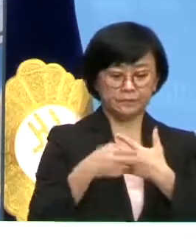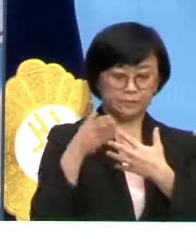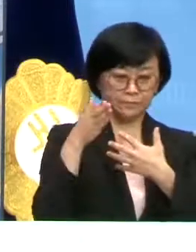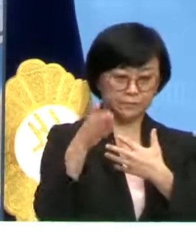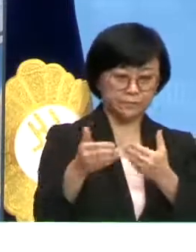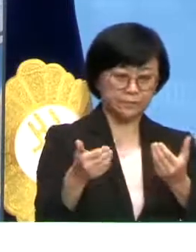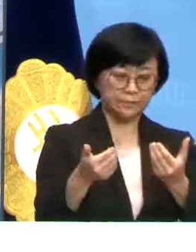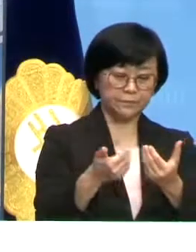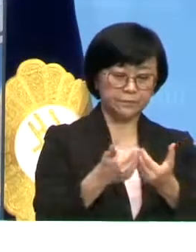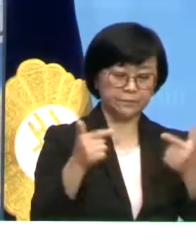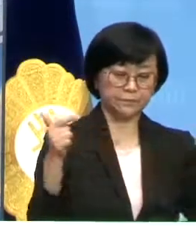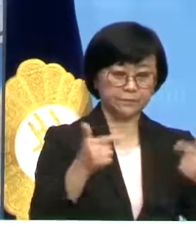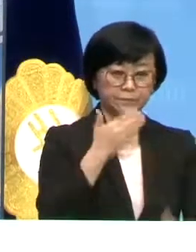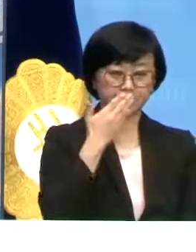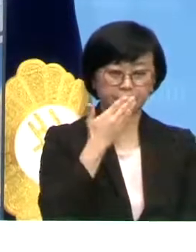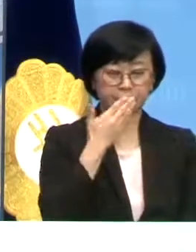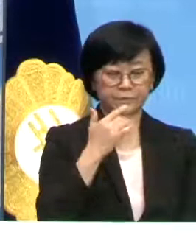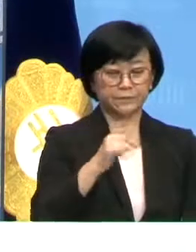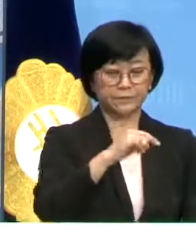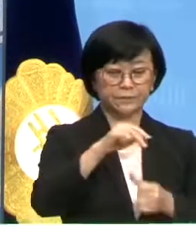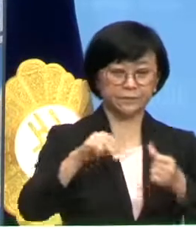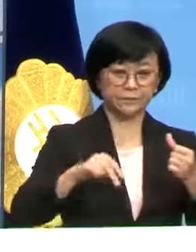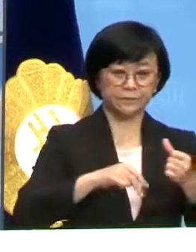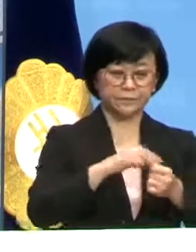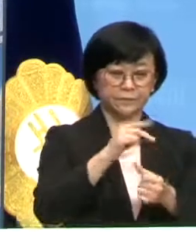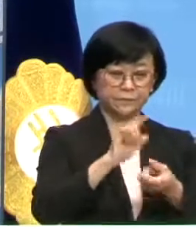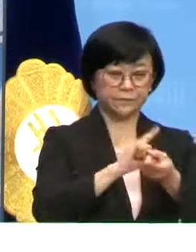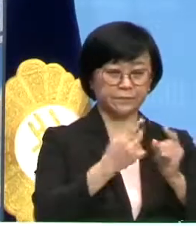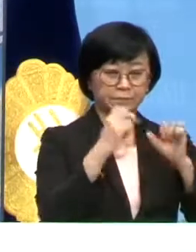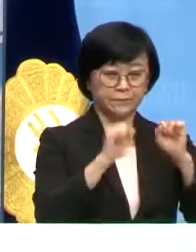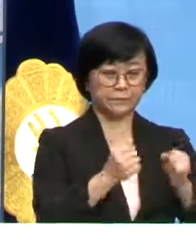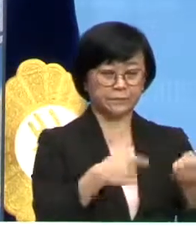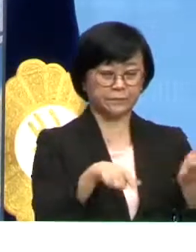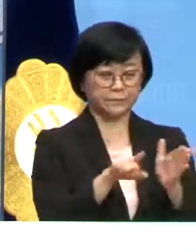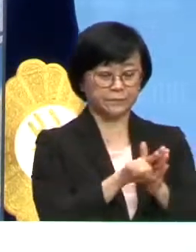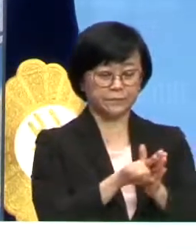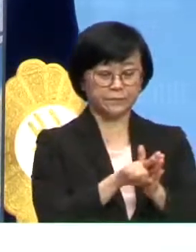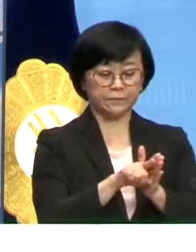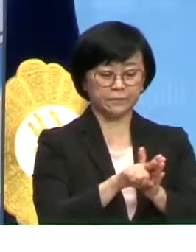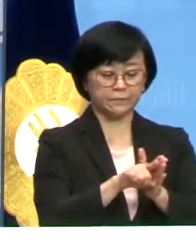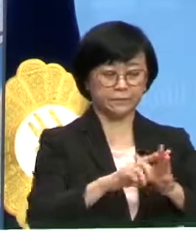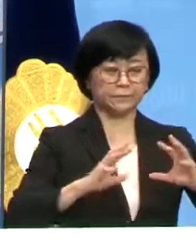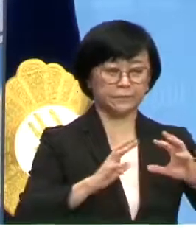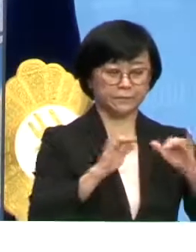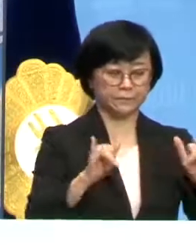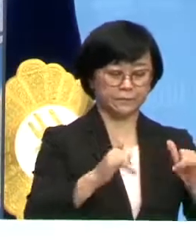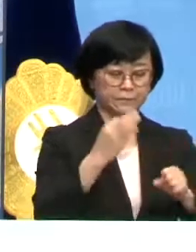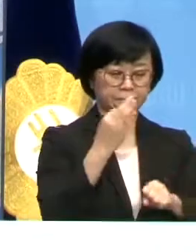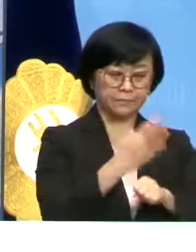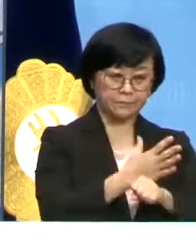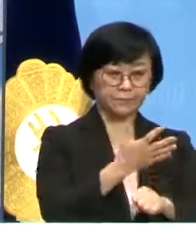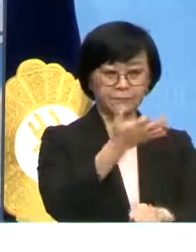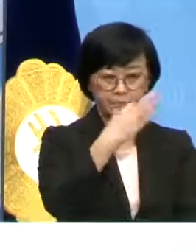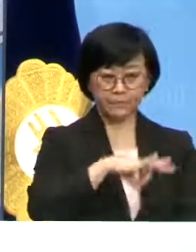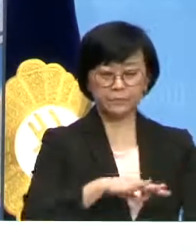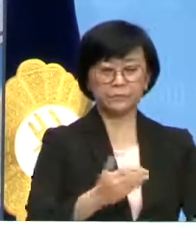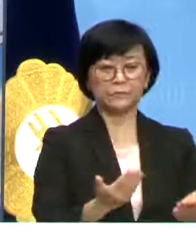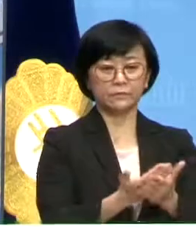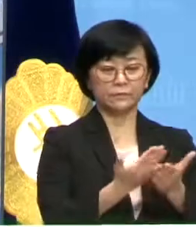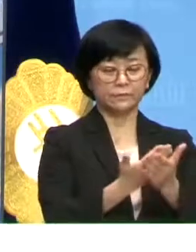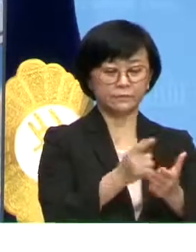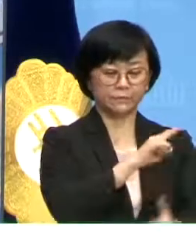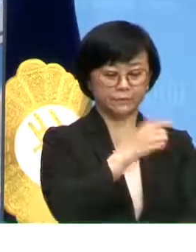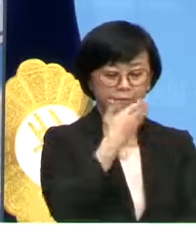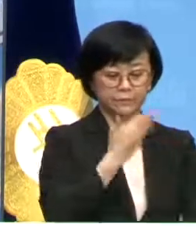도 줄어들 것이라고 봅니다 이러한 도 좋아 상생 을 통해서 우리 소비자들 국민들의 편액을 증대시키는 것이 가장